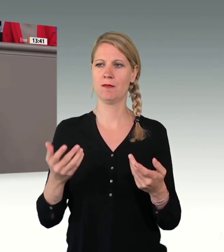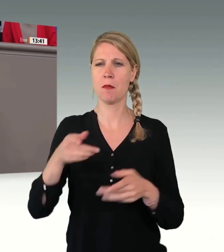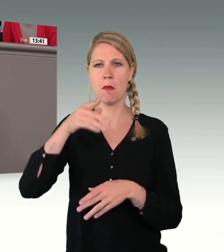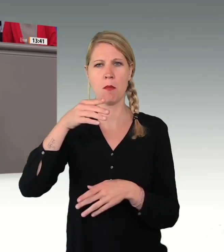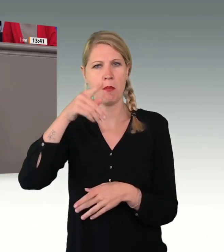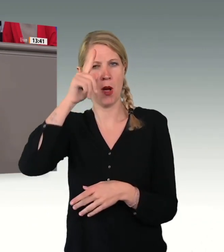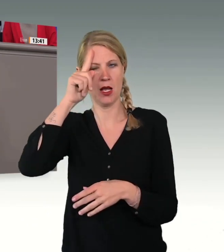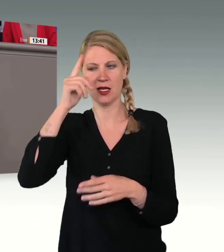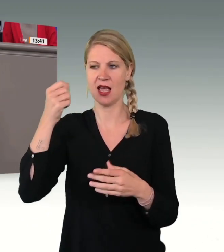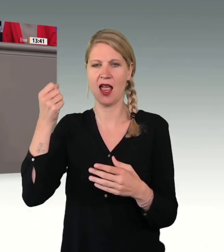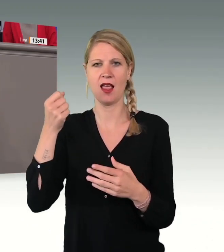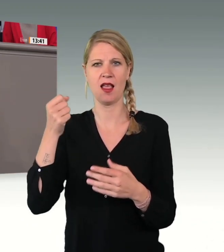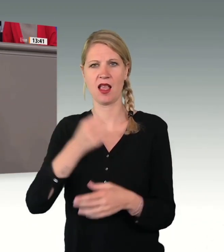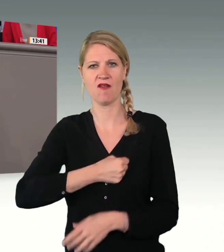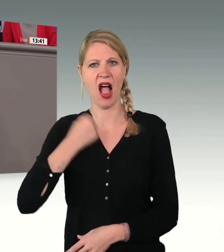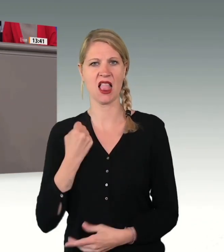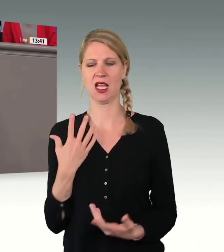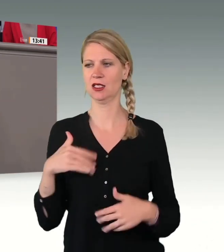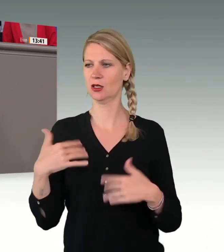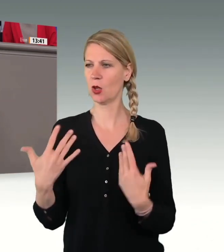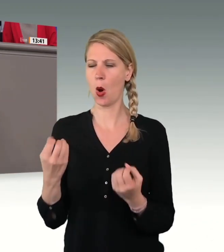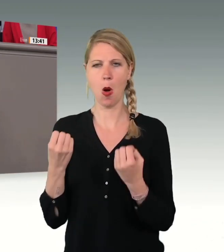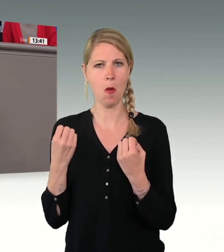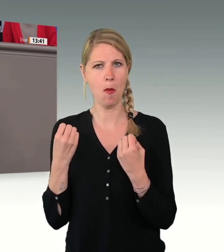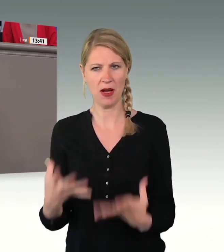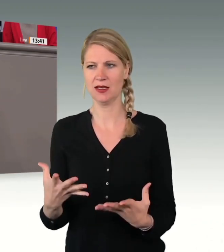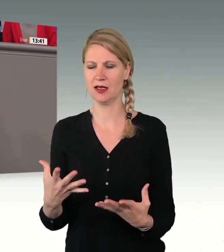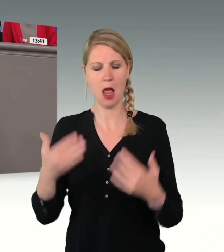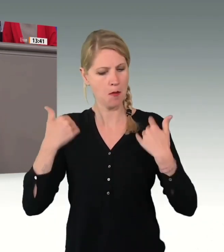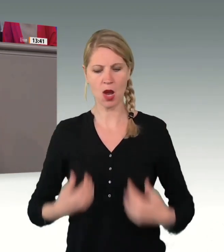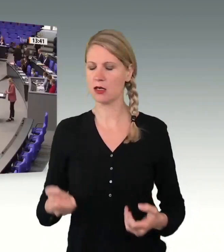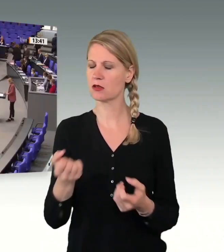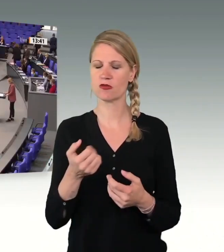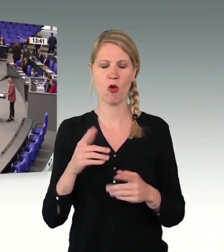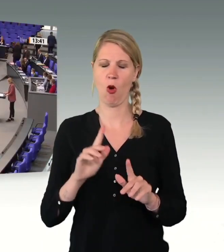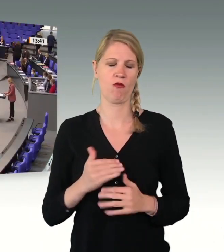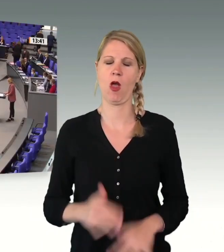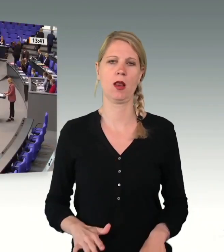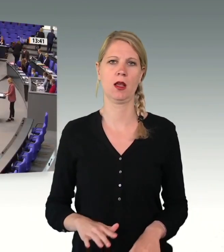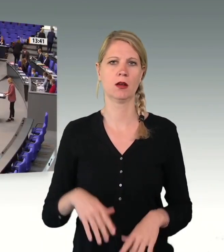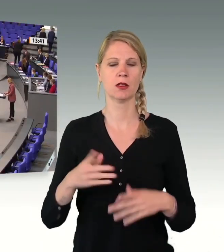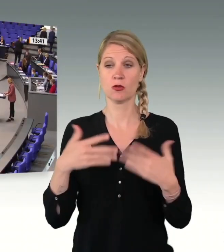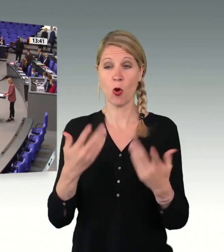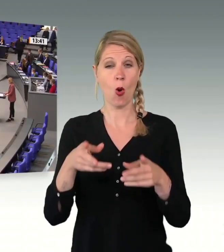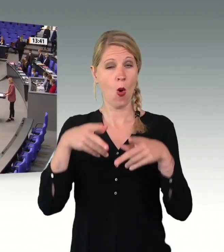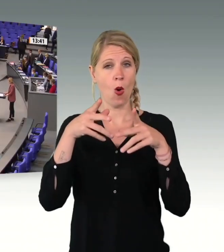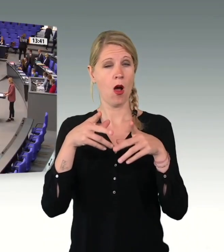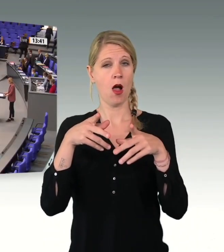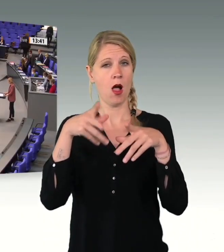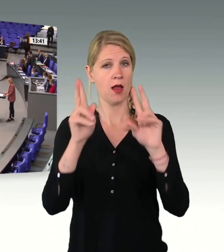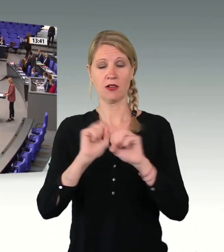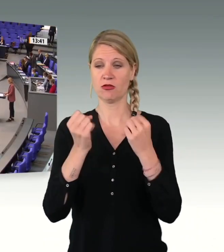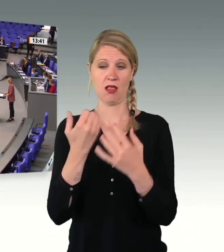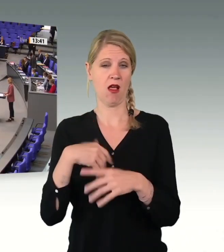unmenschlich, sondern eines Rechtsstaats nicht würdig. Ein besonderer Skandal in der Sache ist der sprunghafte